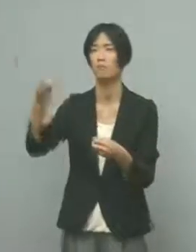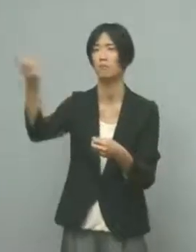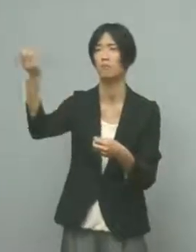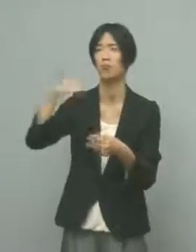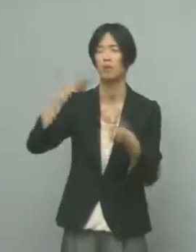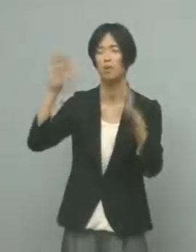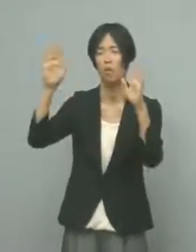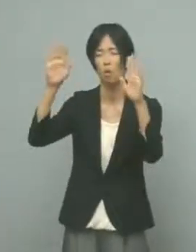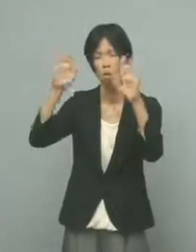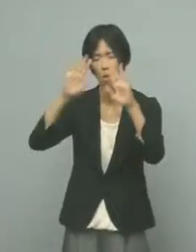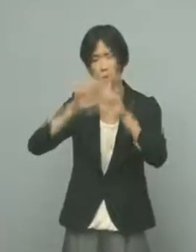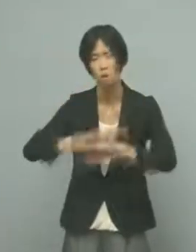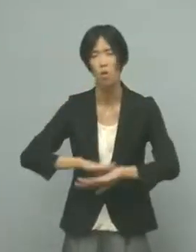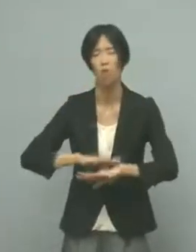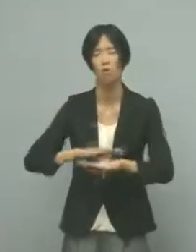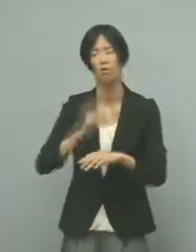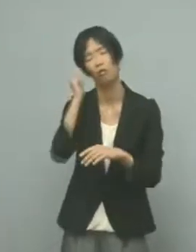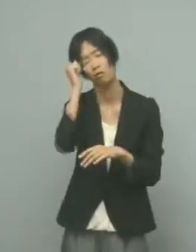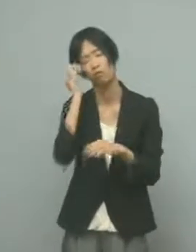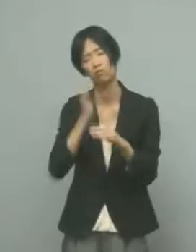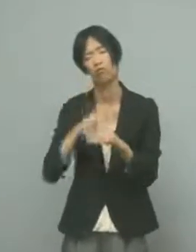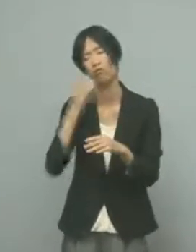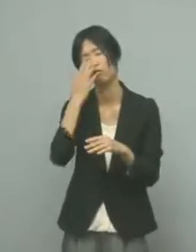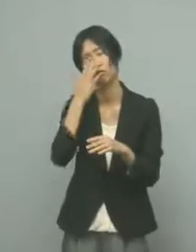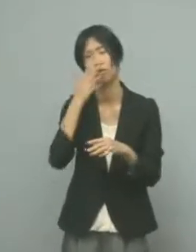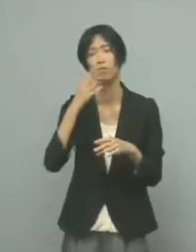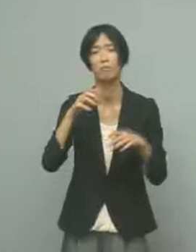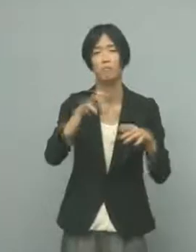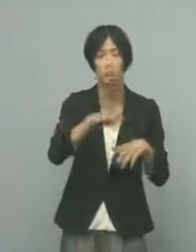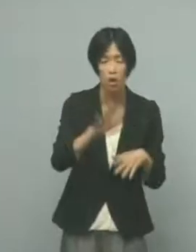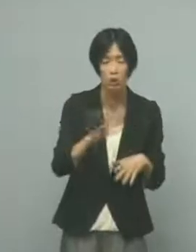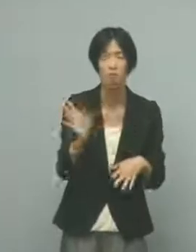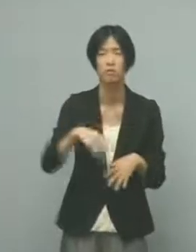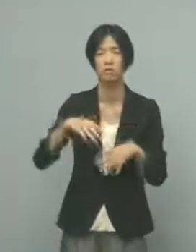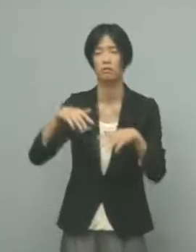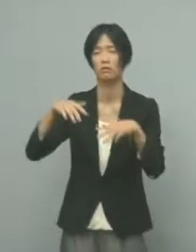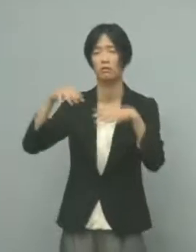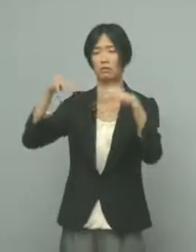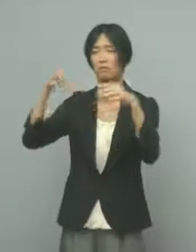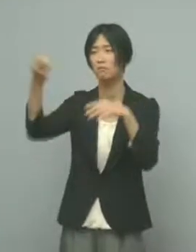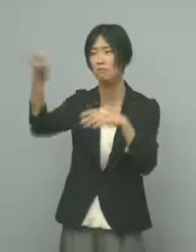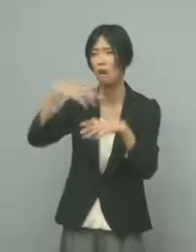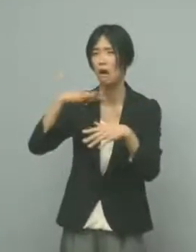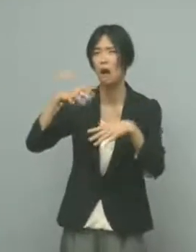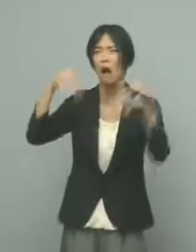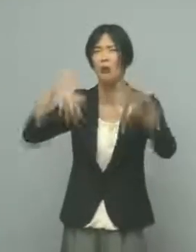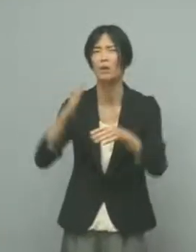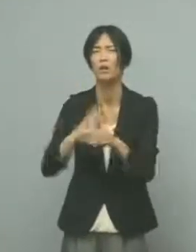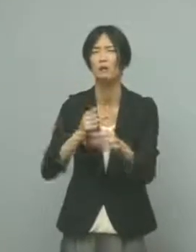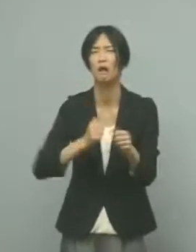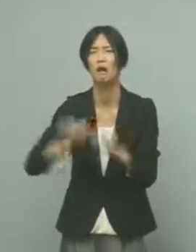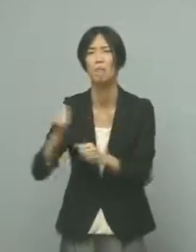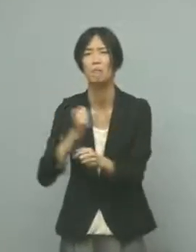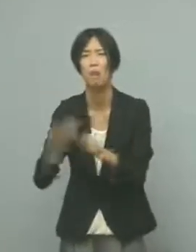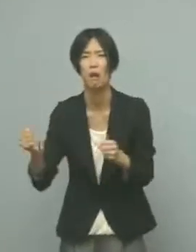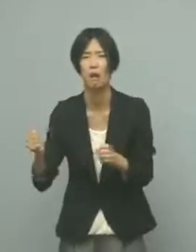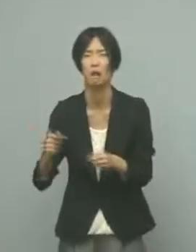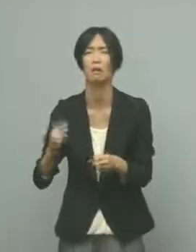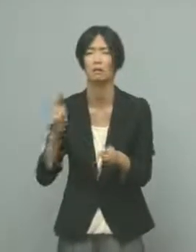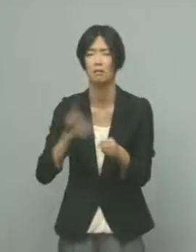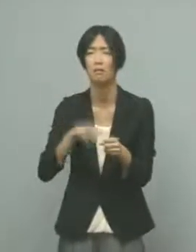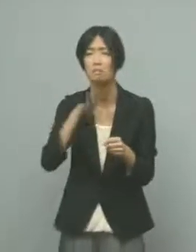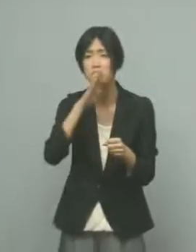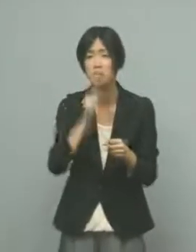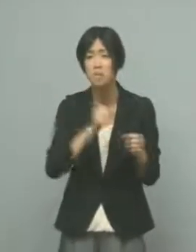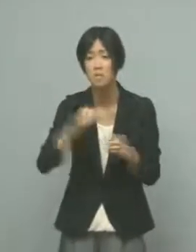間、夜ですね、夜間となってしまった地区や、豪雨の最中だった地区などもありまして、避難場所に